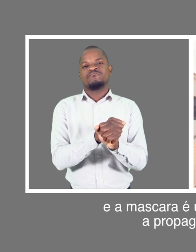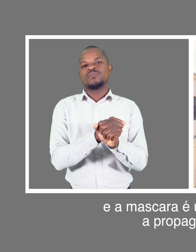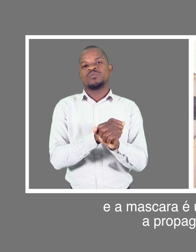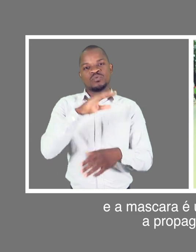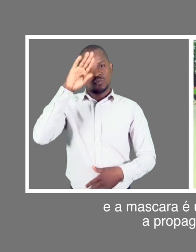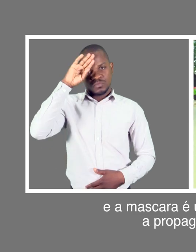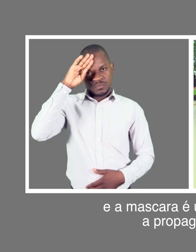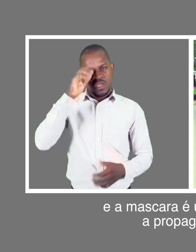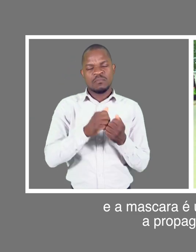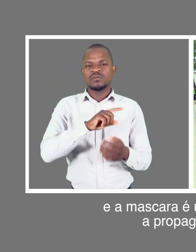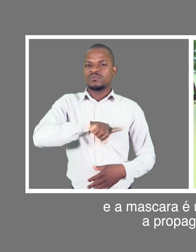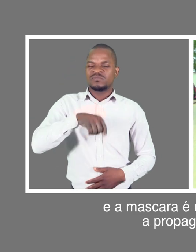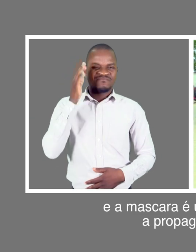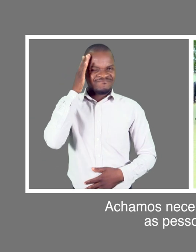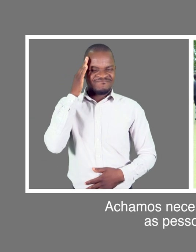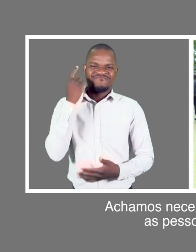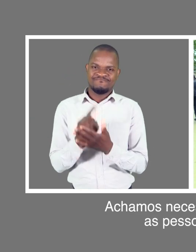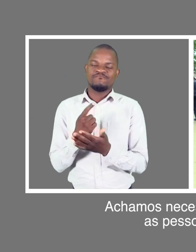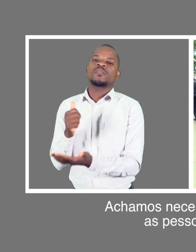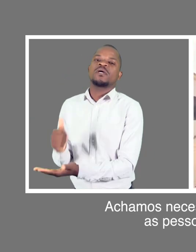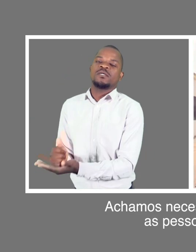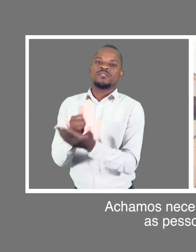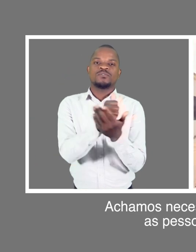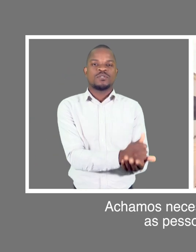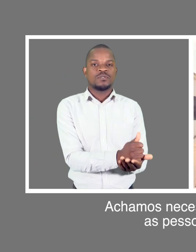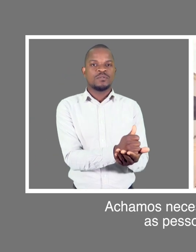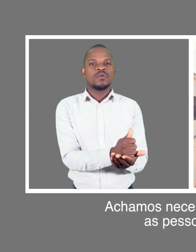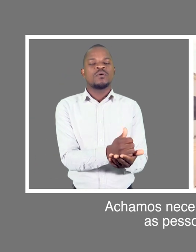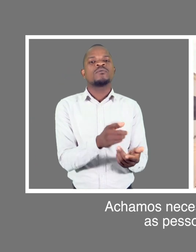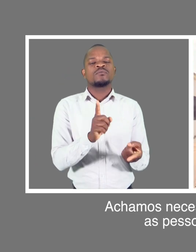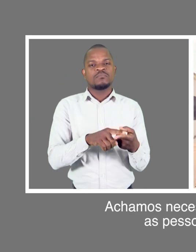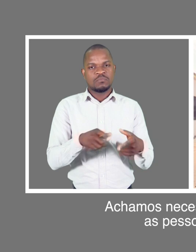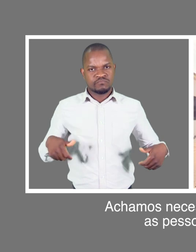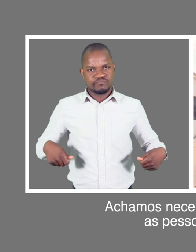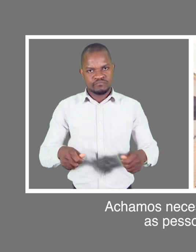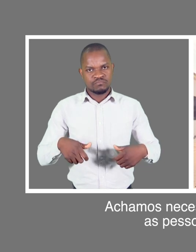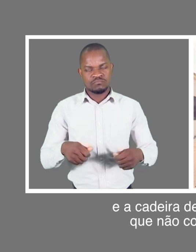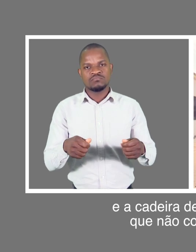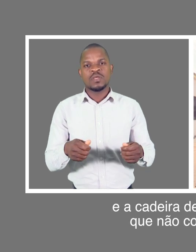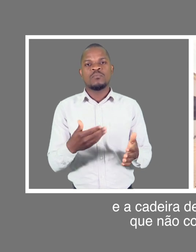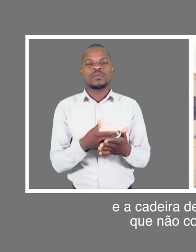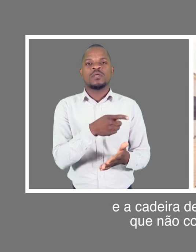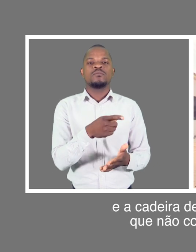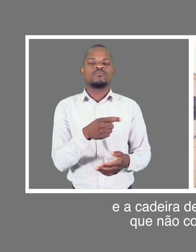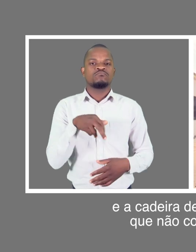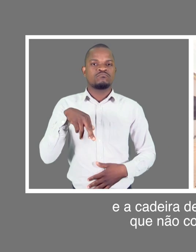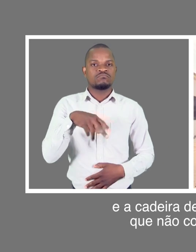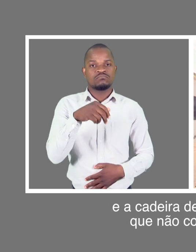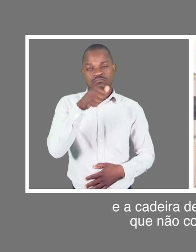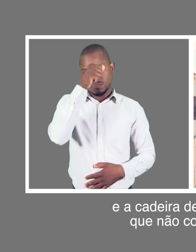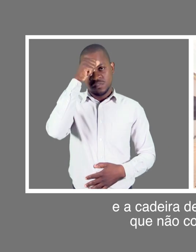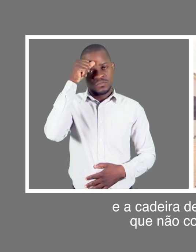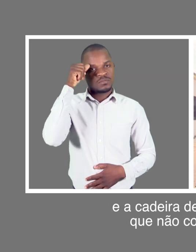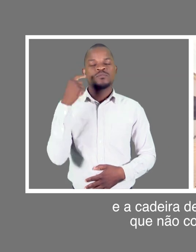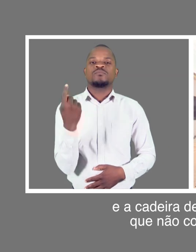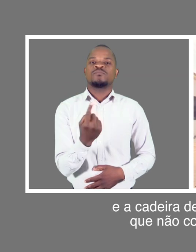prevenir a propagação da doença. Então, achamos necessário oferecer as mágicas para os nossos irmãos que necessitam. E a cadeira de rodas para um